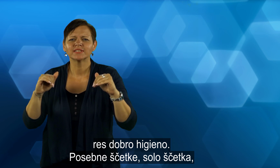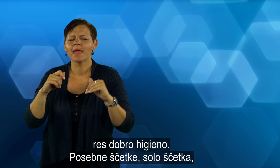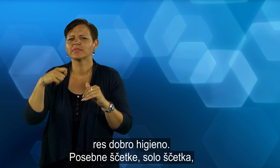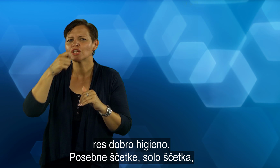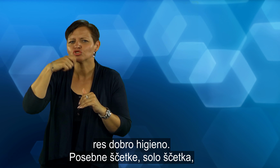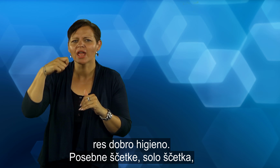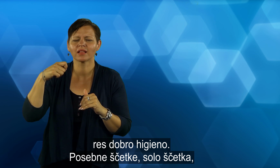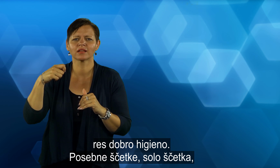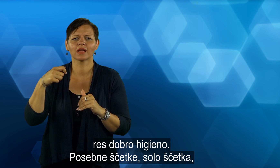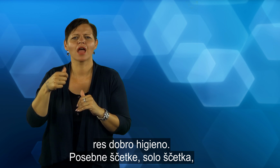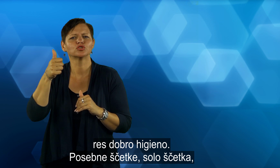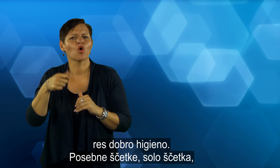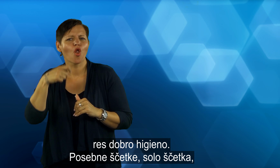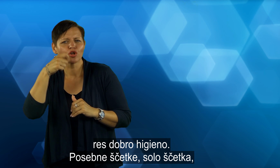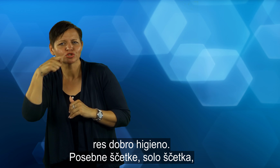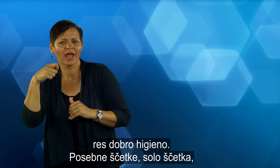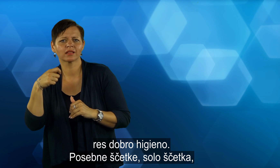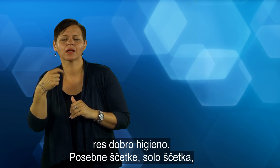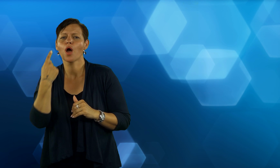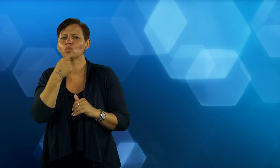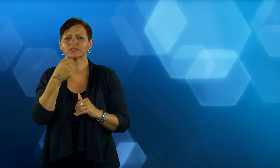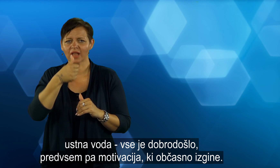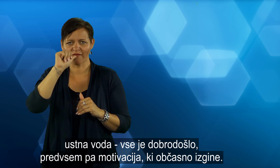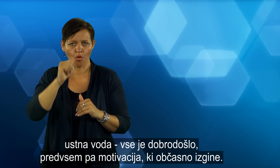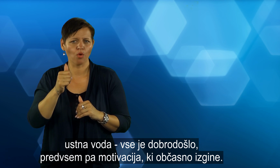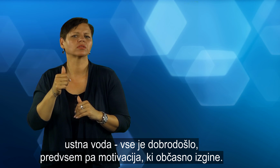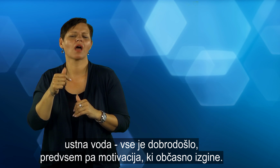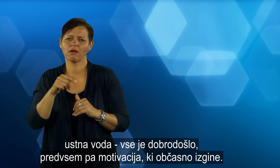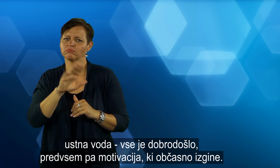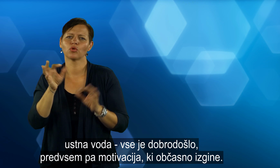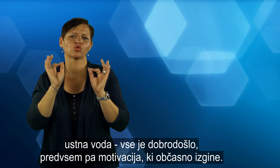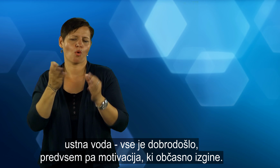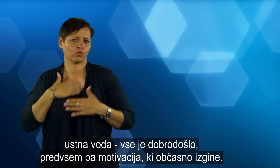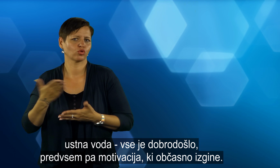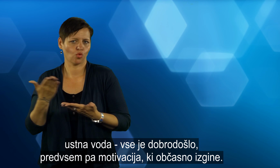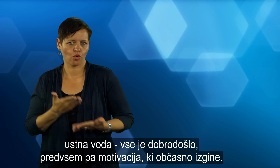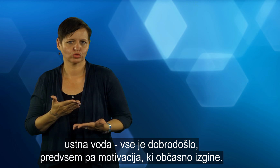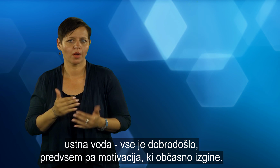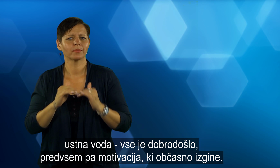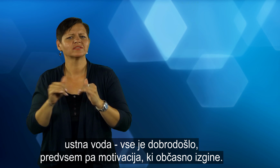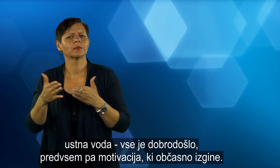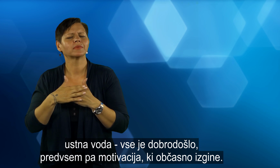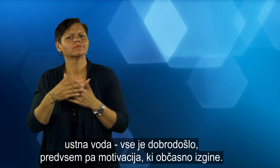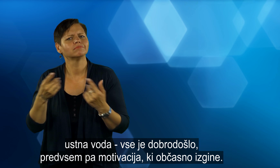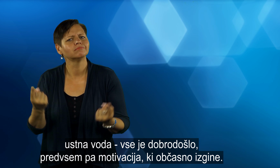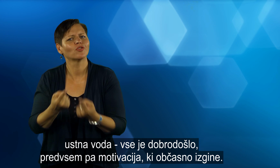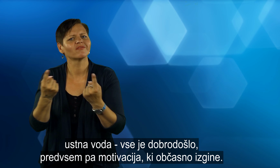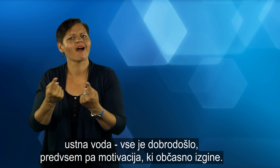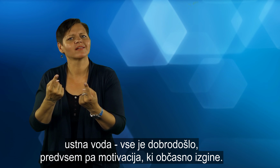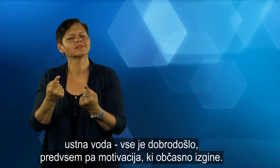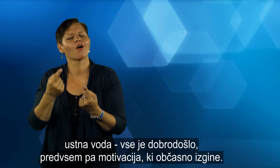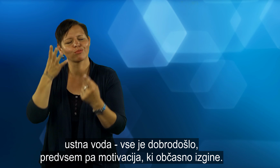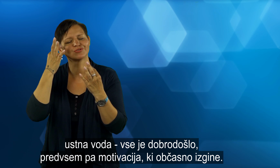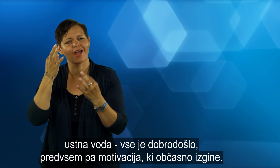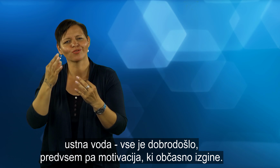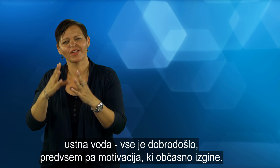Posebne ščetke, solo ščetka, ustna voda, vse je dobrodošlo, predvsem pa motivacija, ki občasno